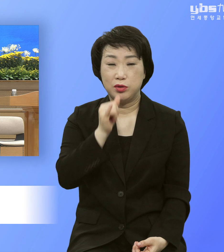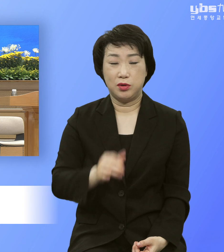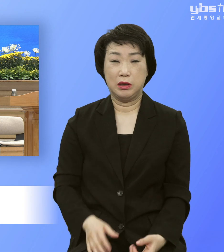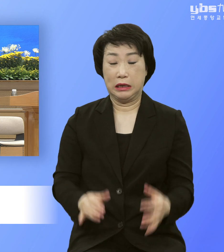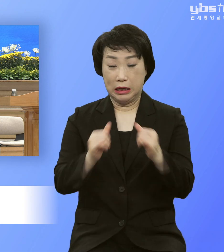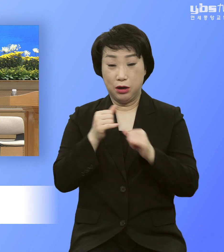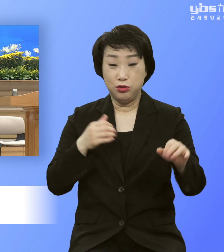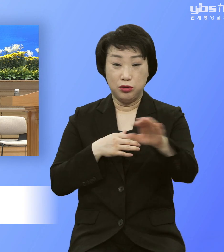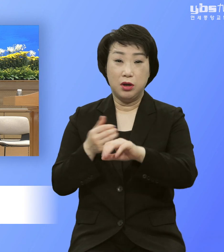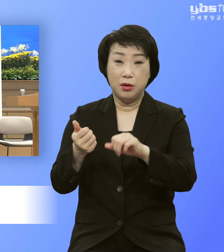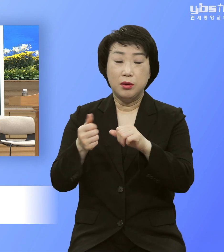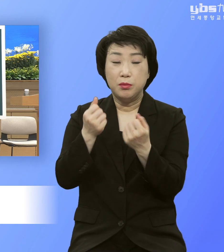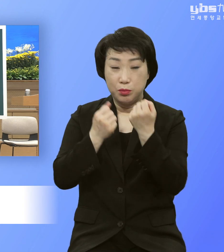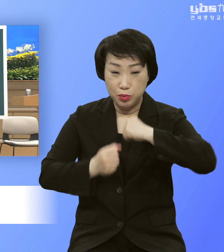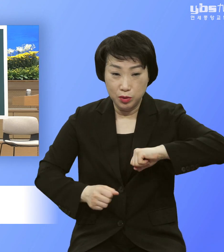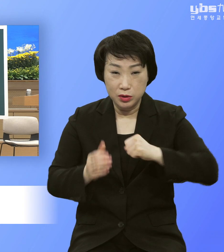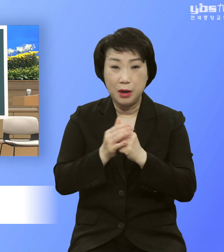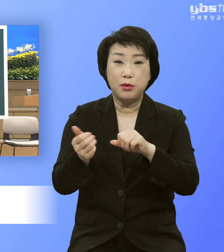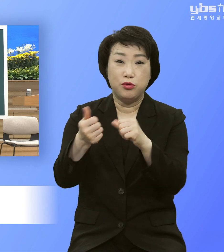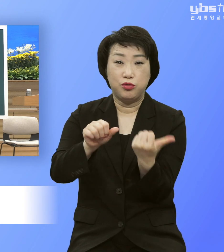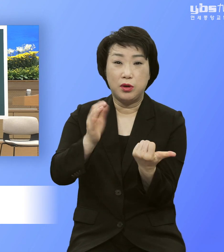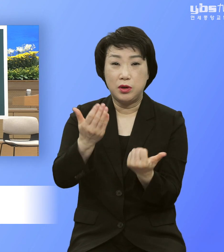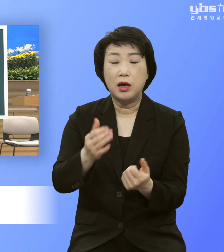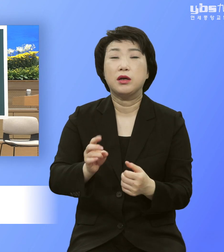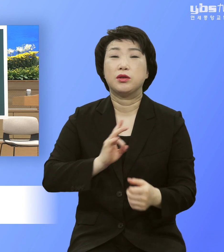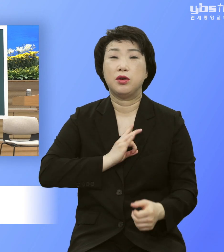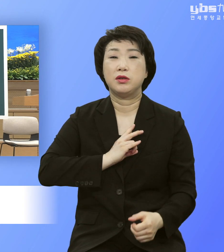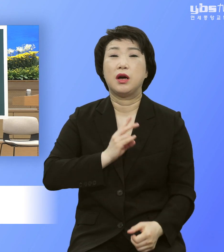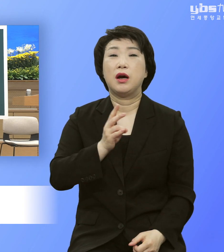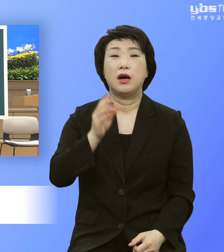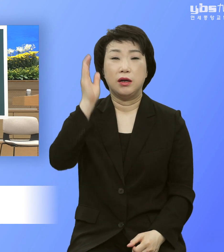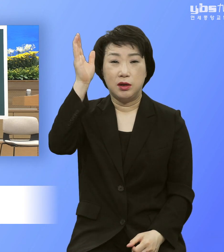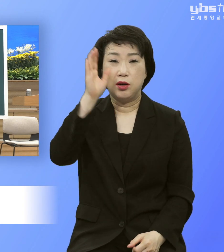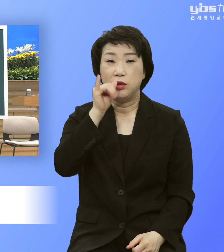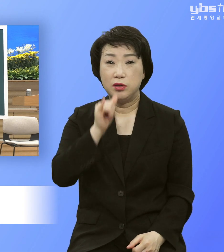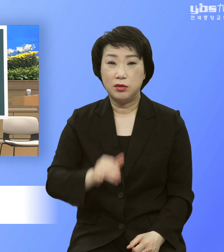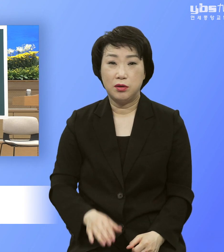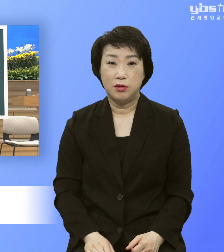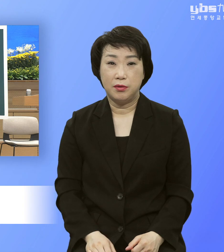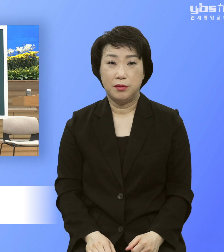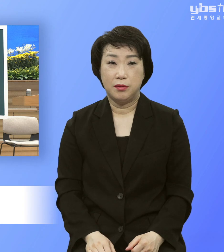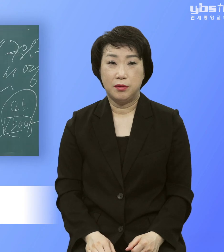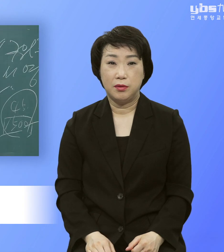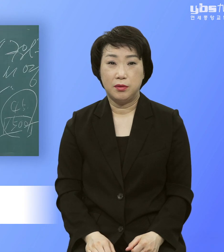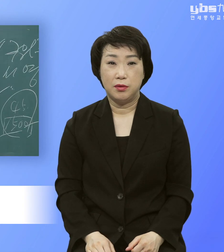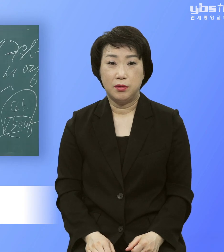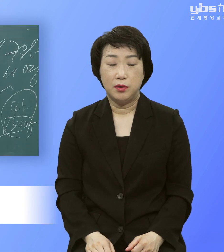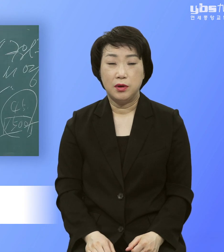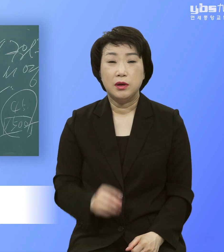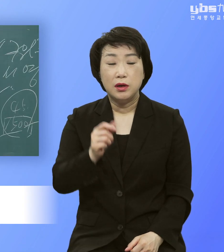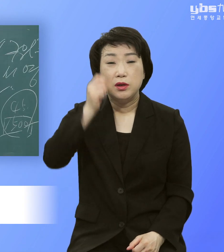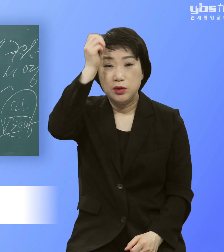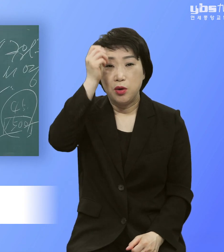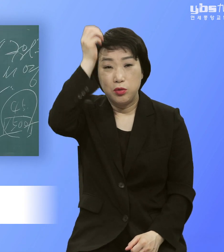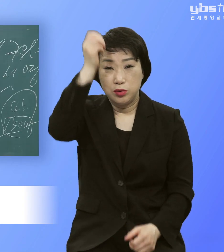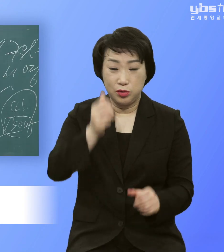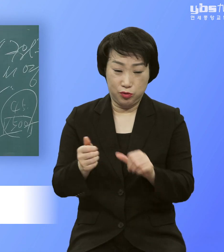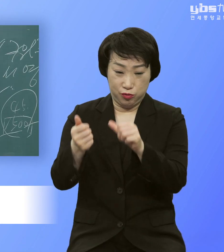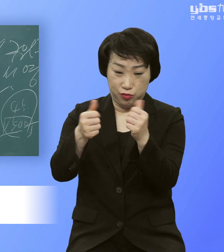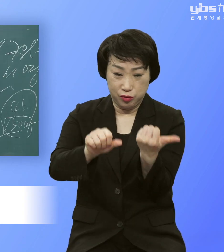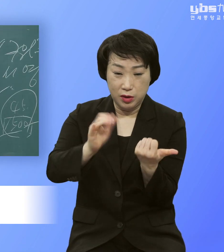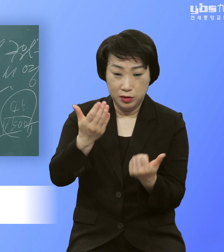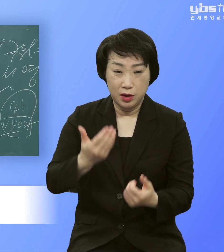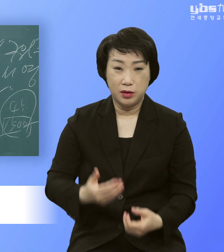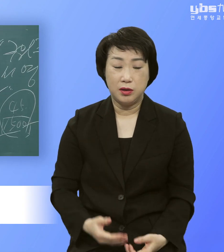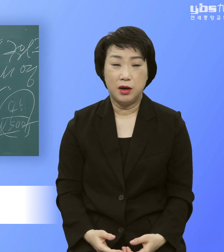인간은 불순종으로 말미암아 죽게 됐다. 이게 선지자의 얘기예요. 얘기예요. 죽는다. 그 영혼이 죽는다. 그